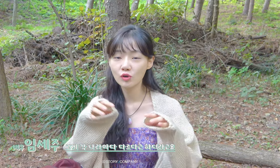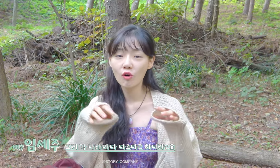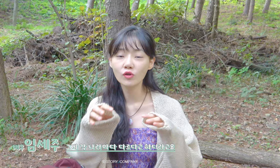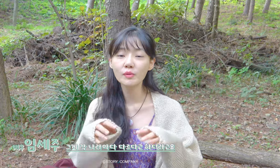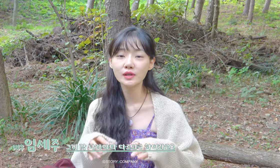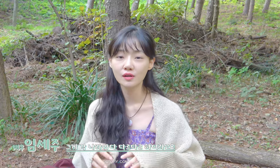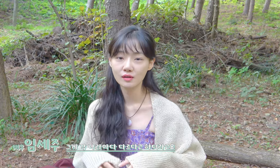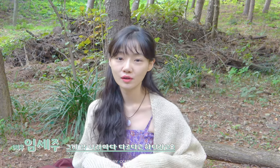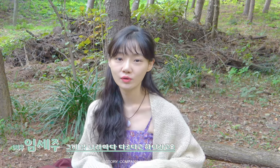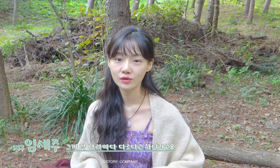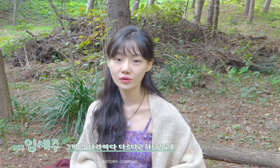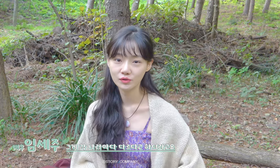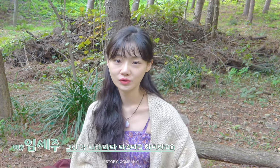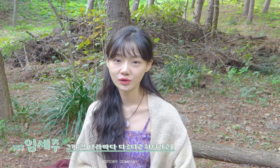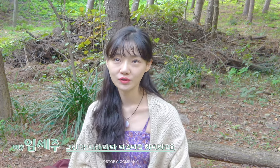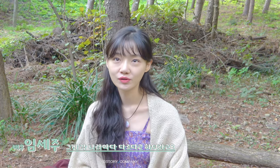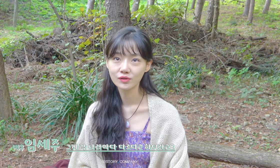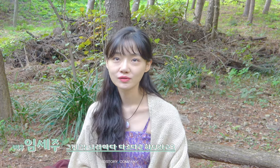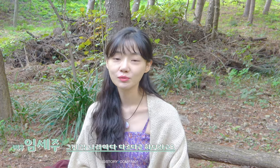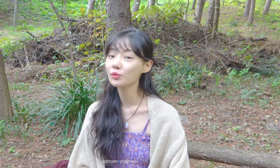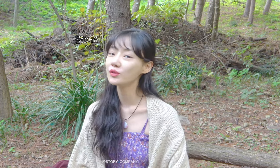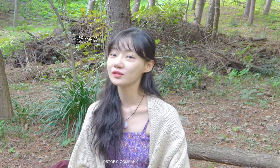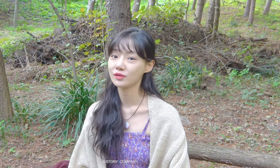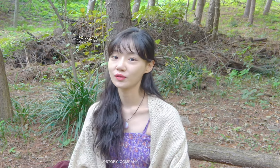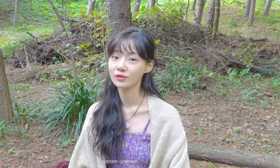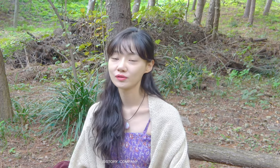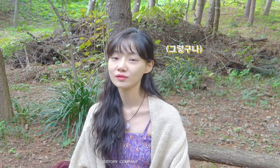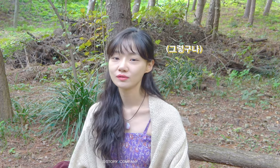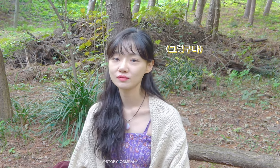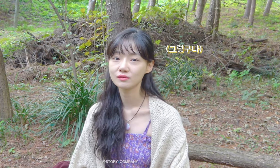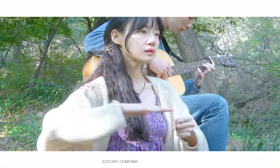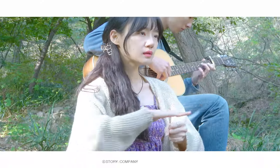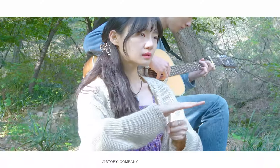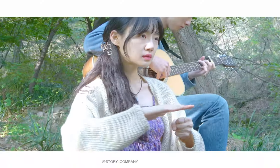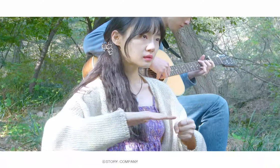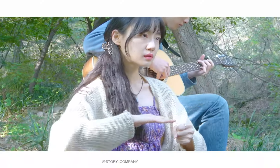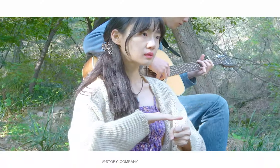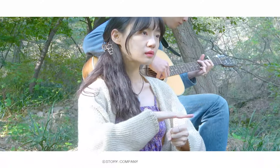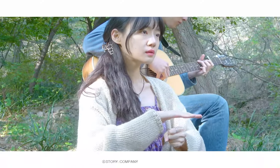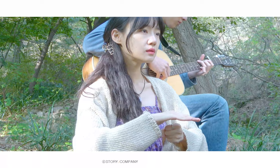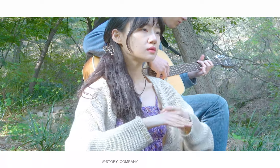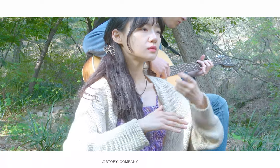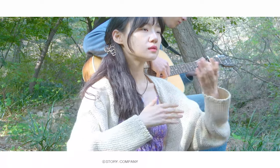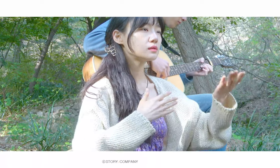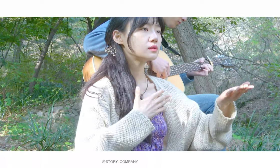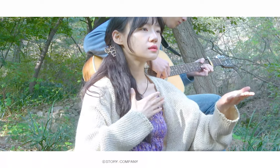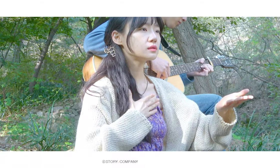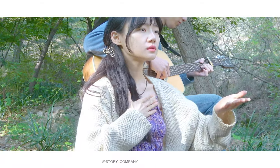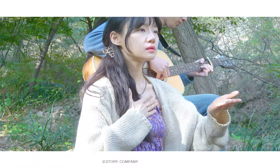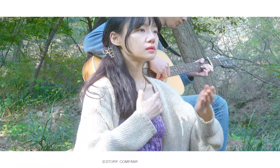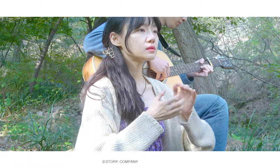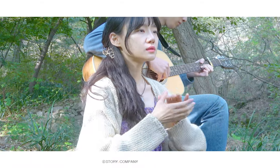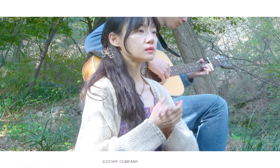오나마자 다르다는 뜻이에요. 봄이 숨겨진 사랑 너 내가 낮에